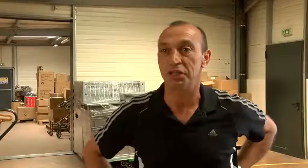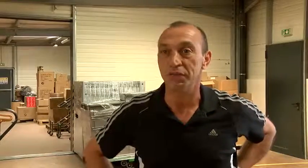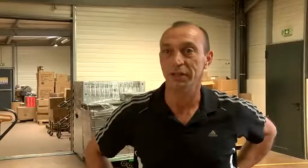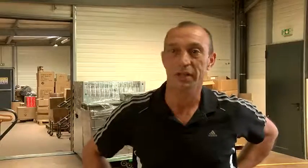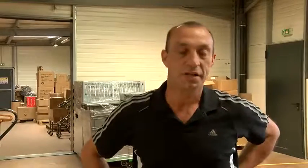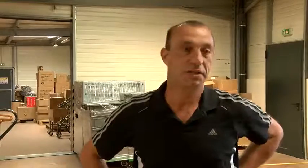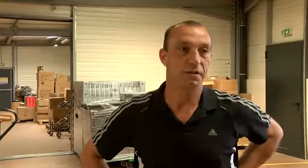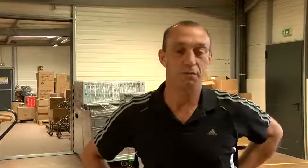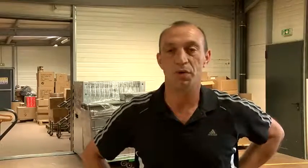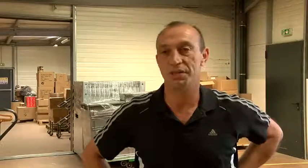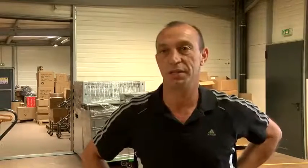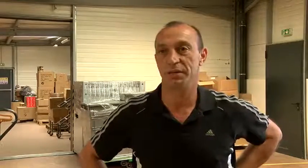sportives.